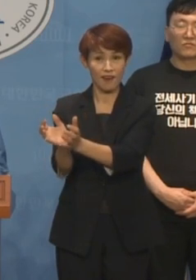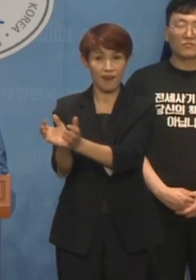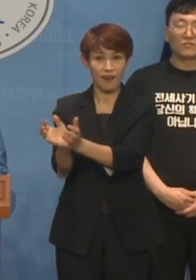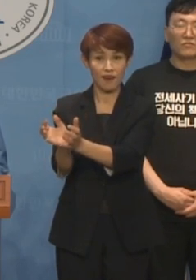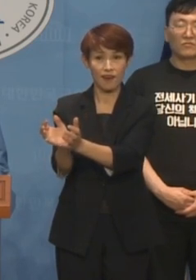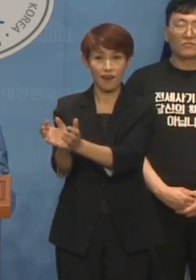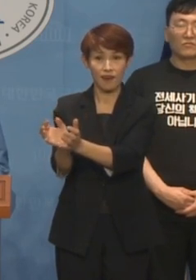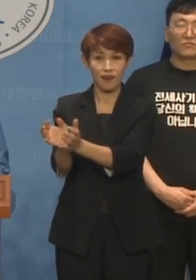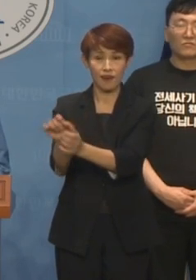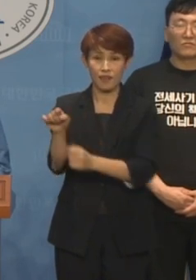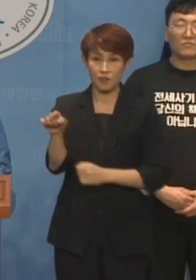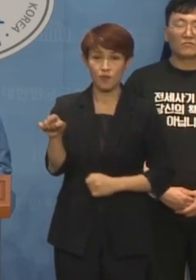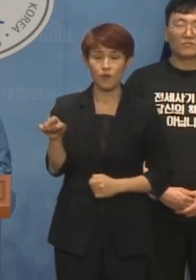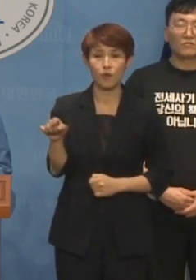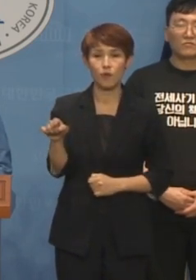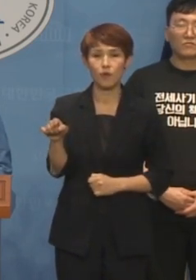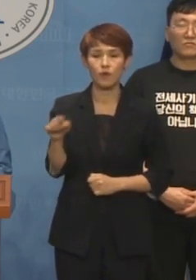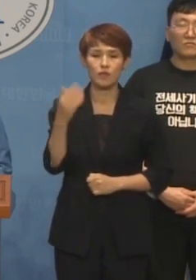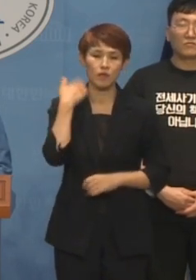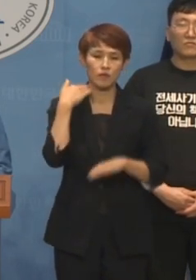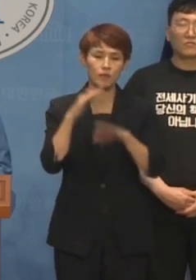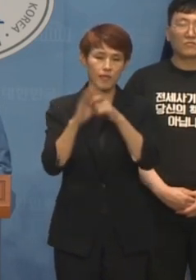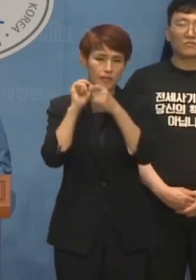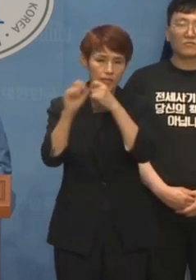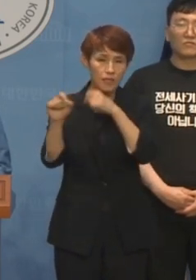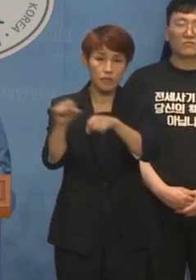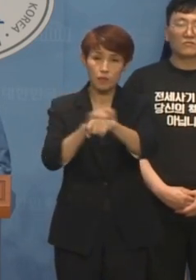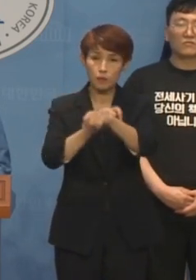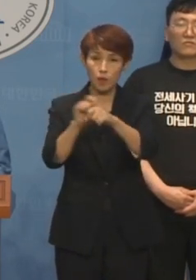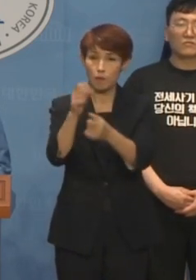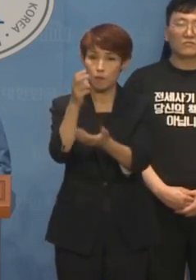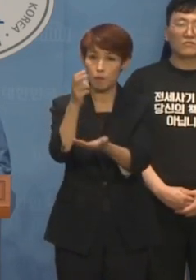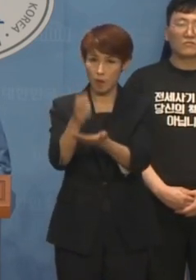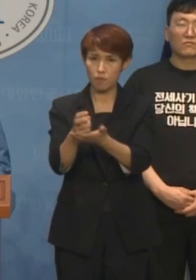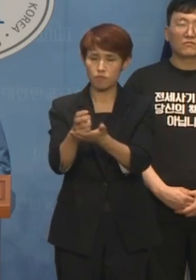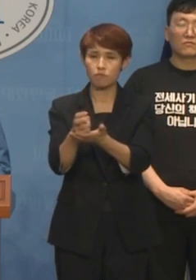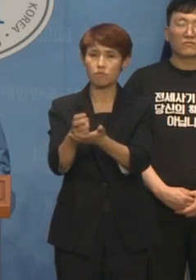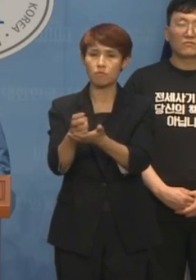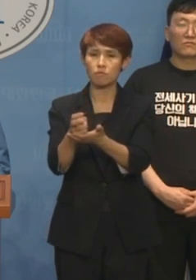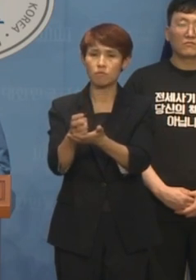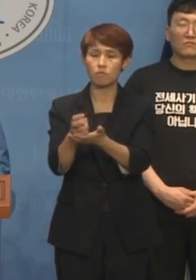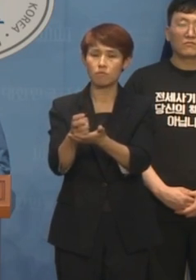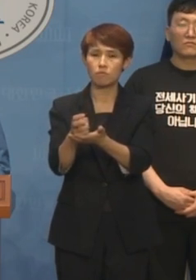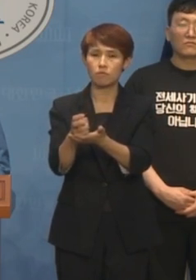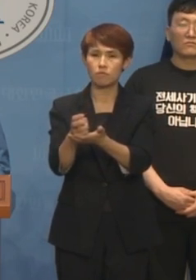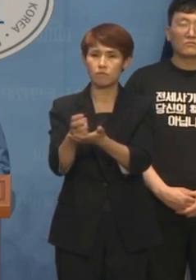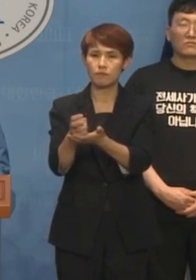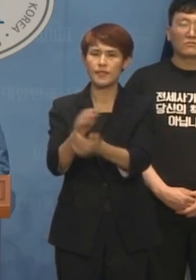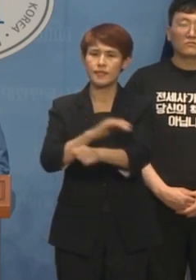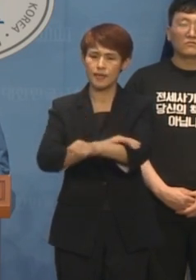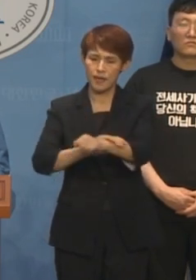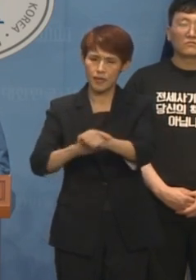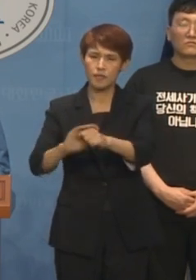더불어민주당에서 좀 더 이 전세사기 특별법 책임 있게 챙겨야